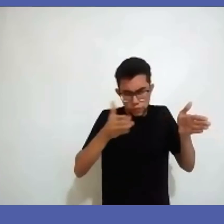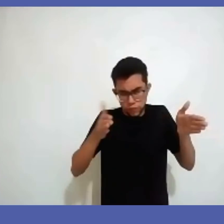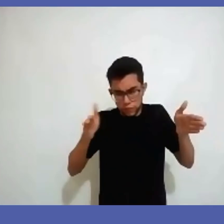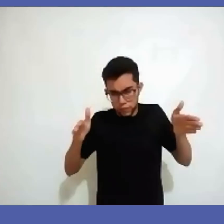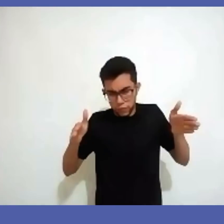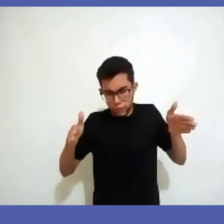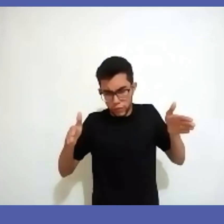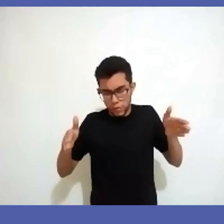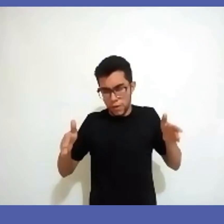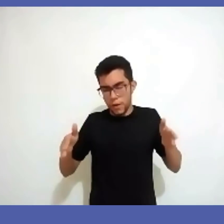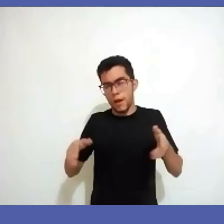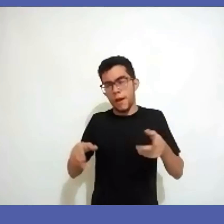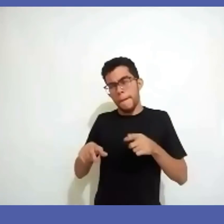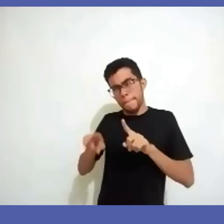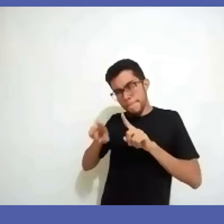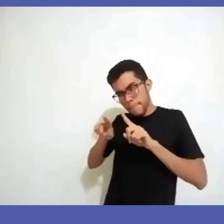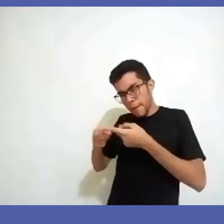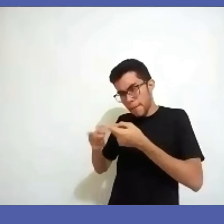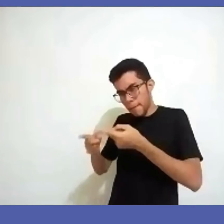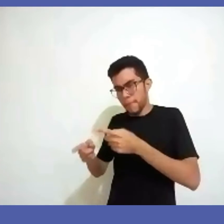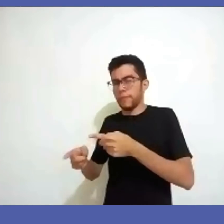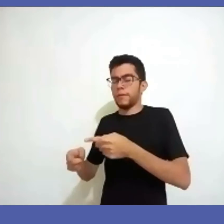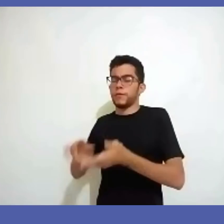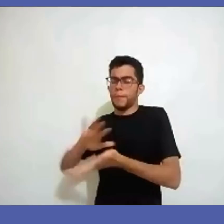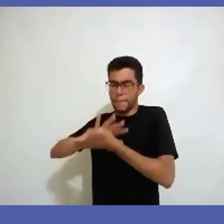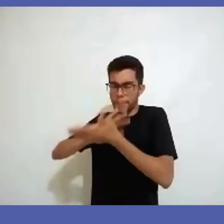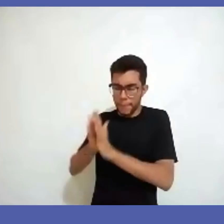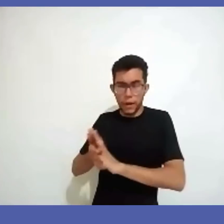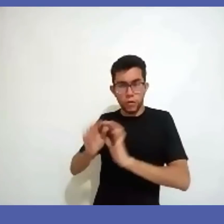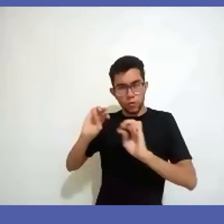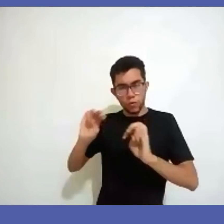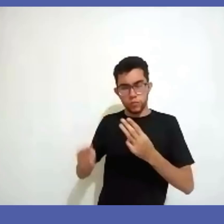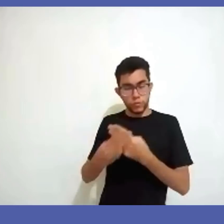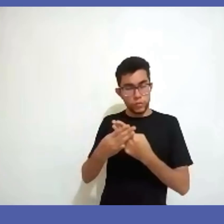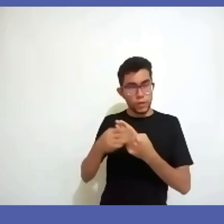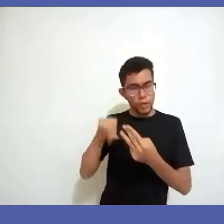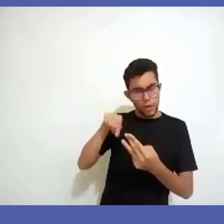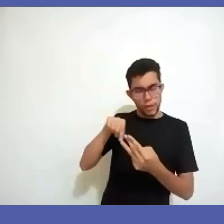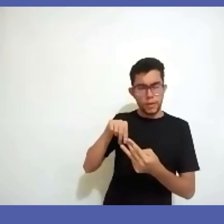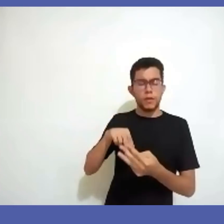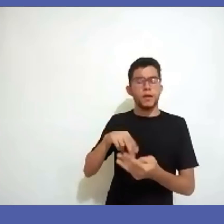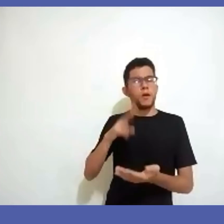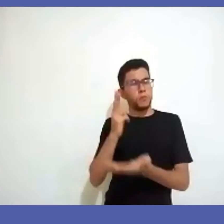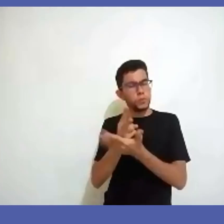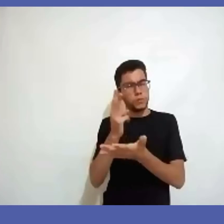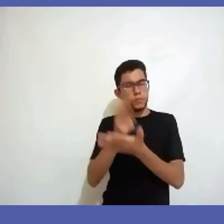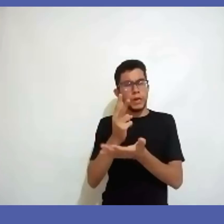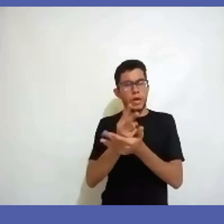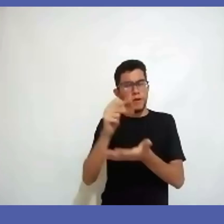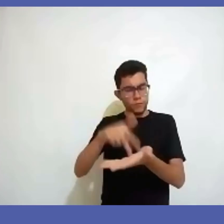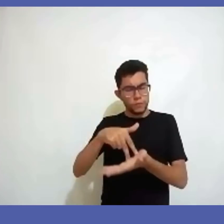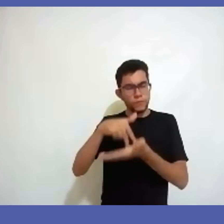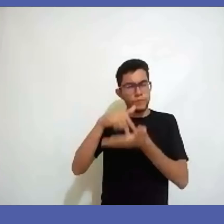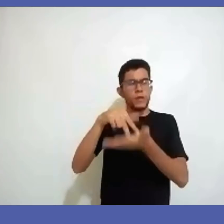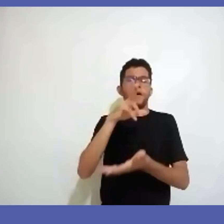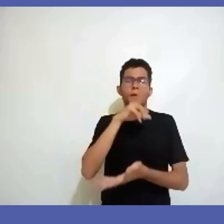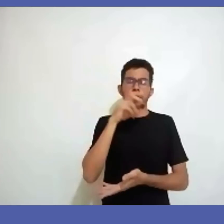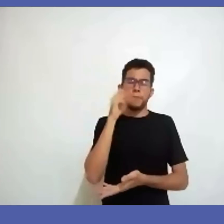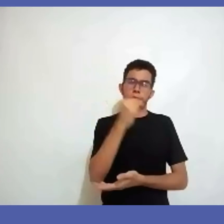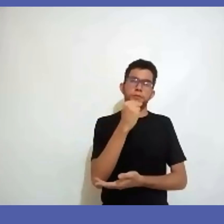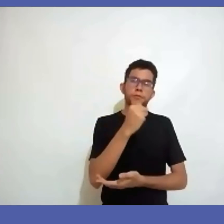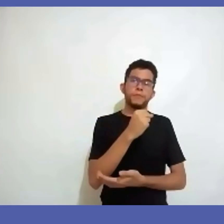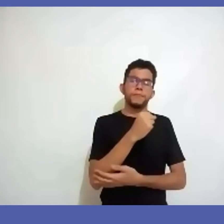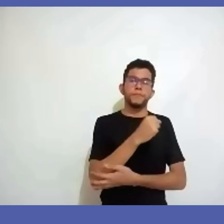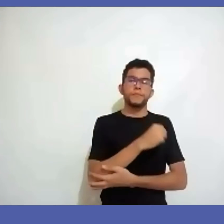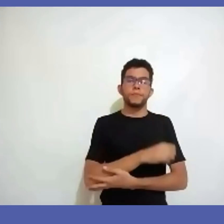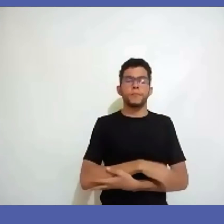nesse objetivo, tá? Mateus 13, ele menciona Mateus 13, vamos dar uma olhada.